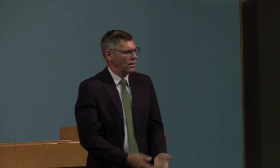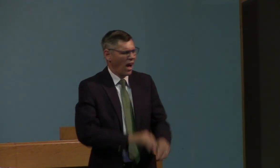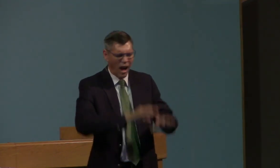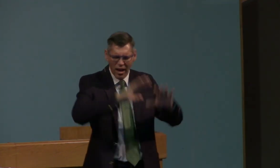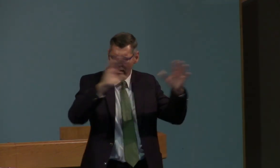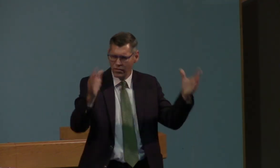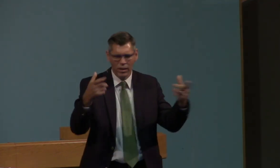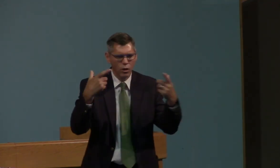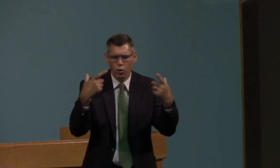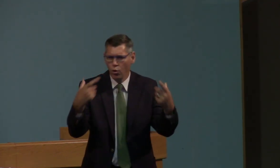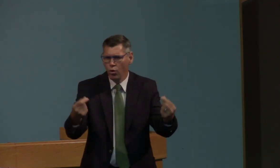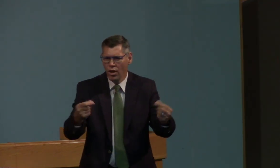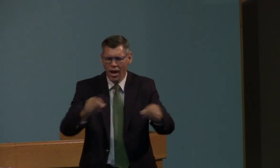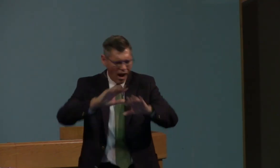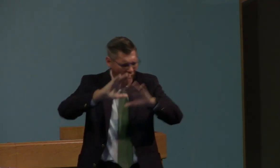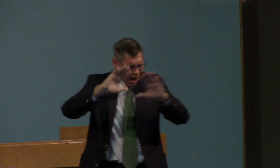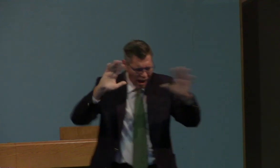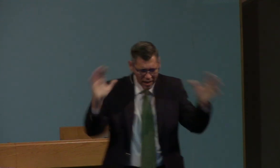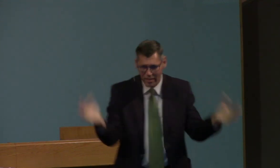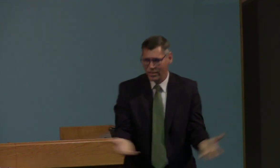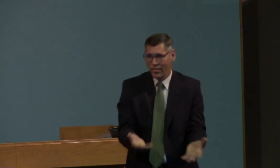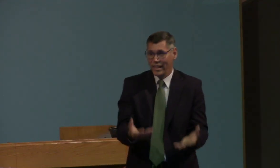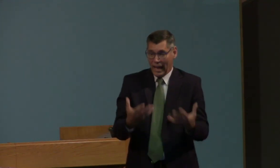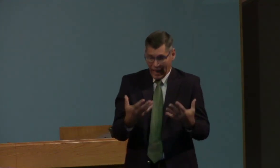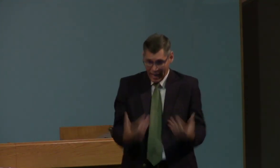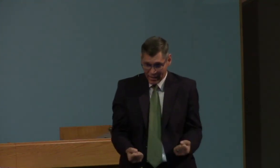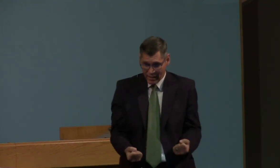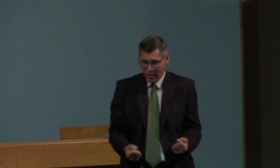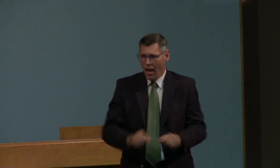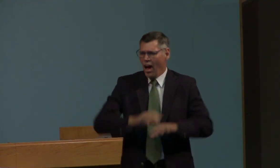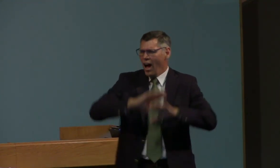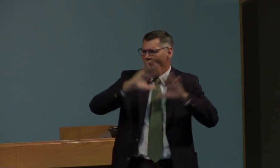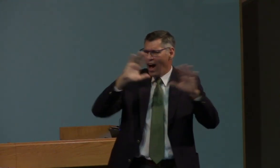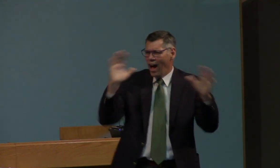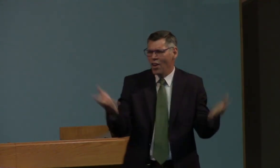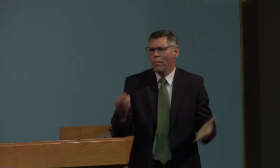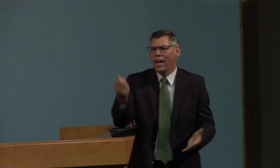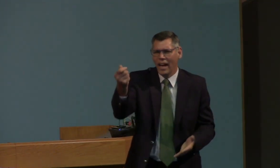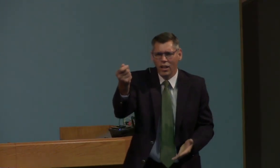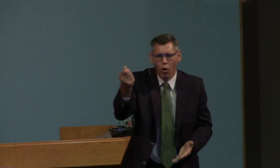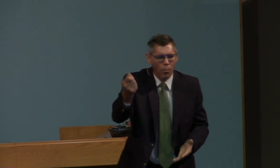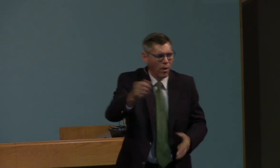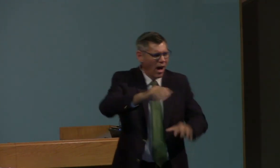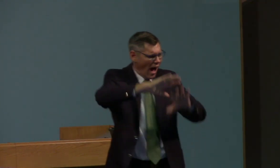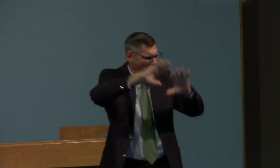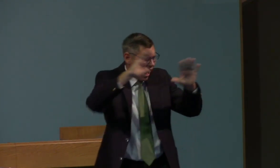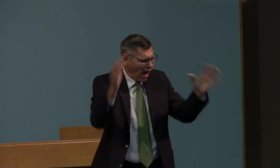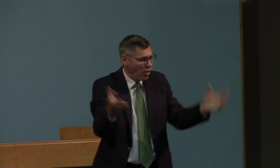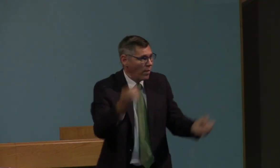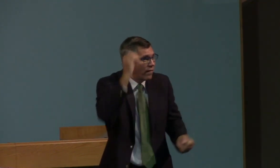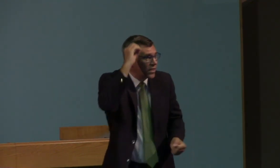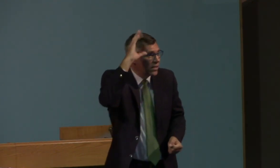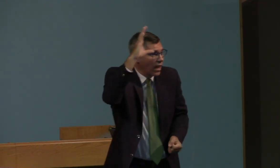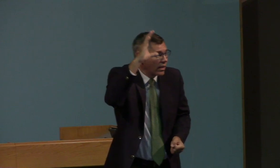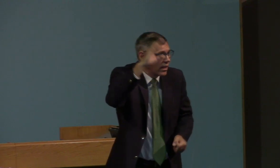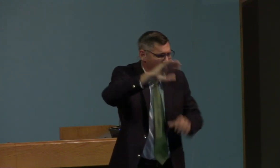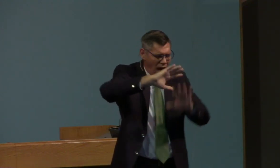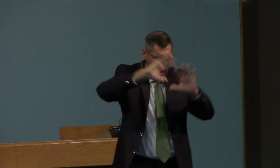alles wat ek doen, alles wat ek het, al my rykdom, al my verstand, al